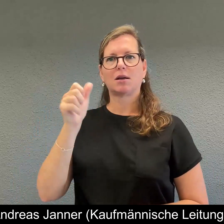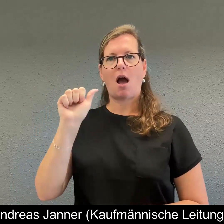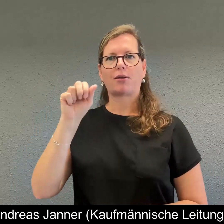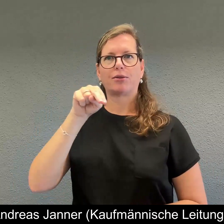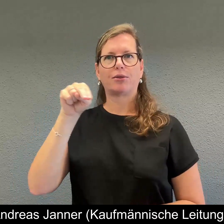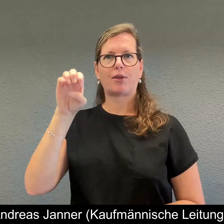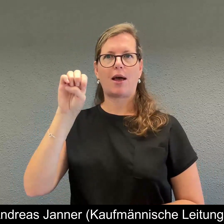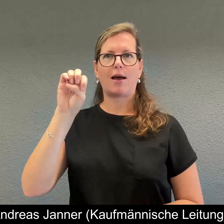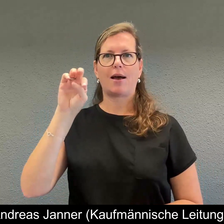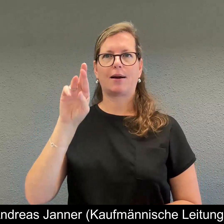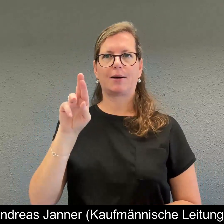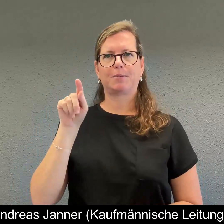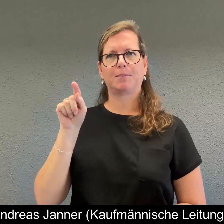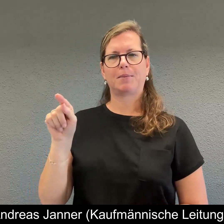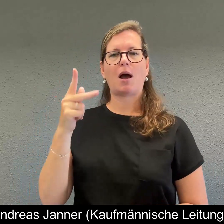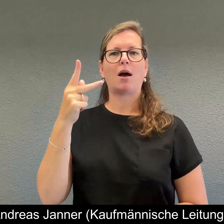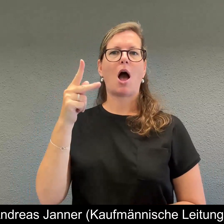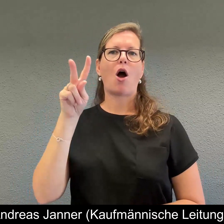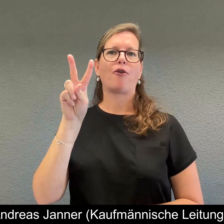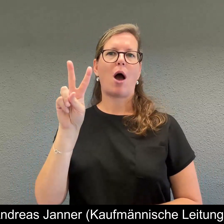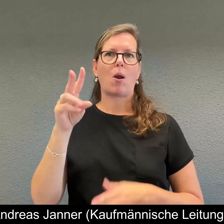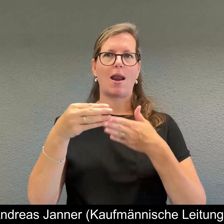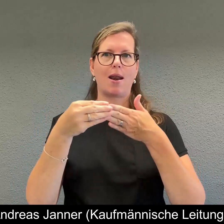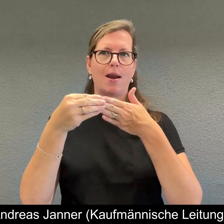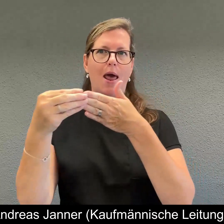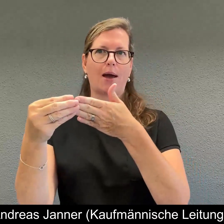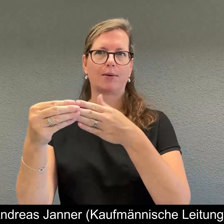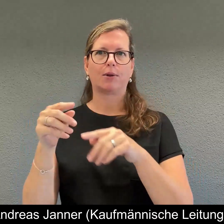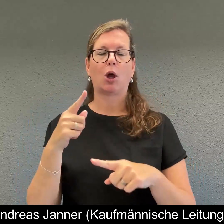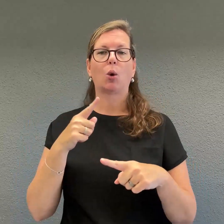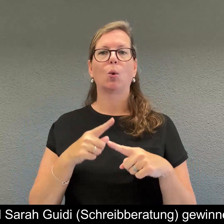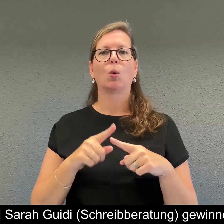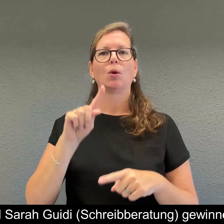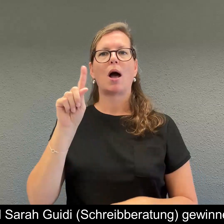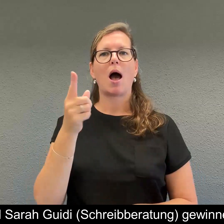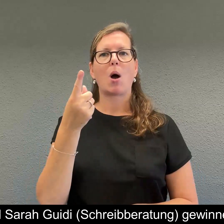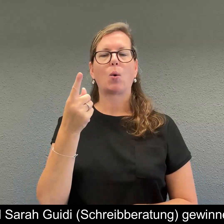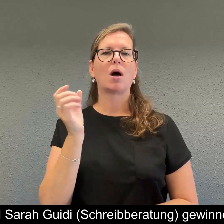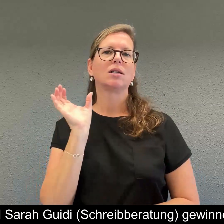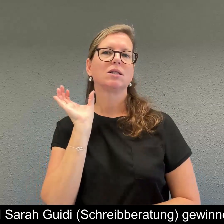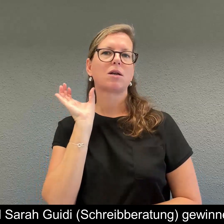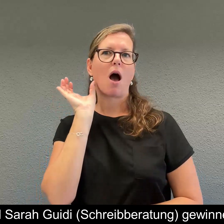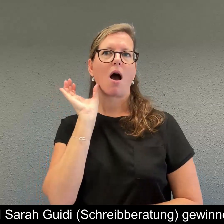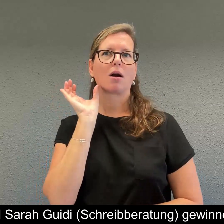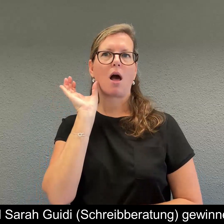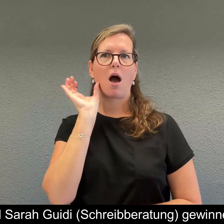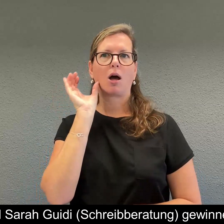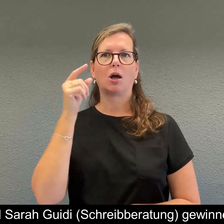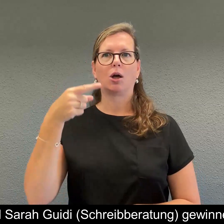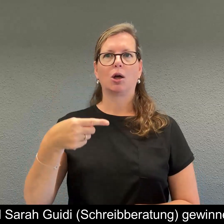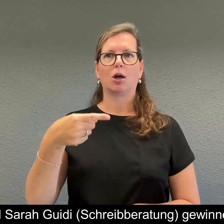kaufmännische Leitung und Sarah Guidi,